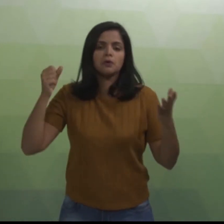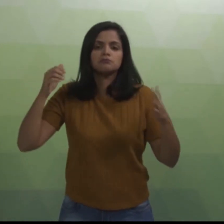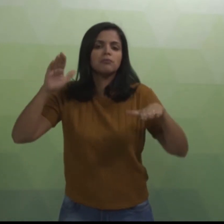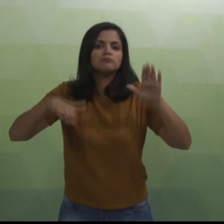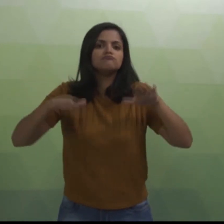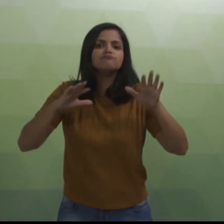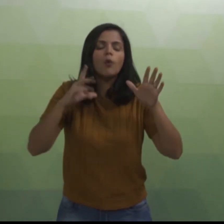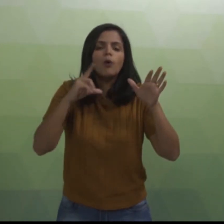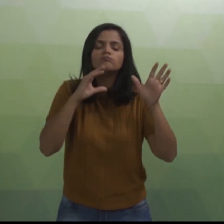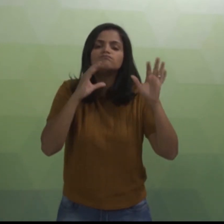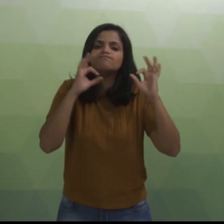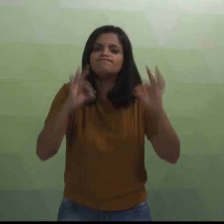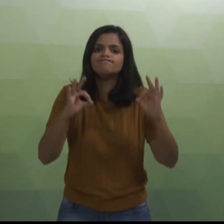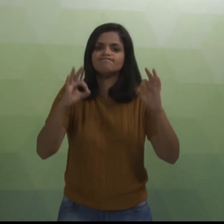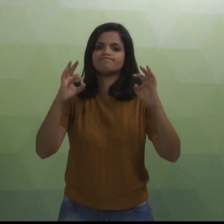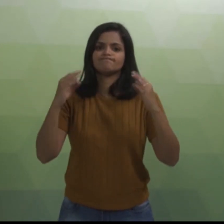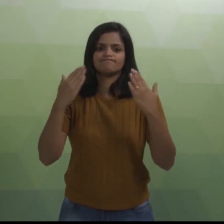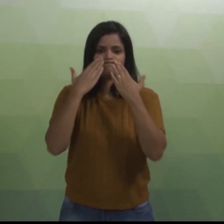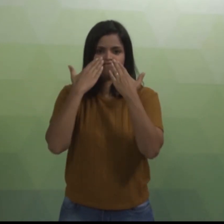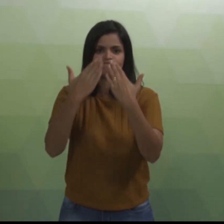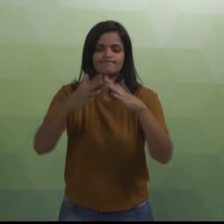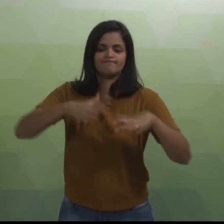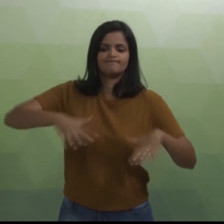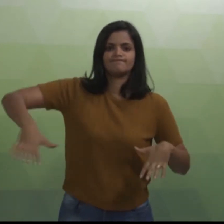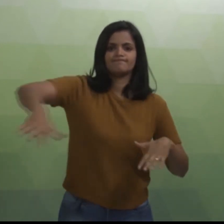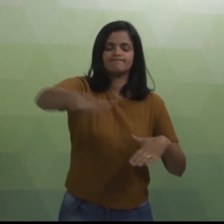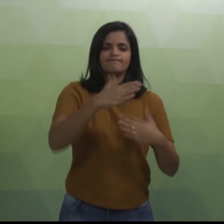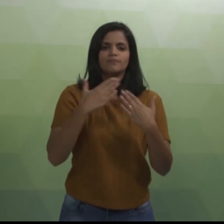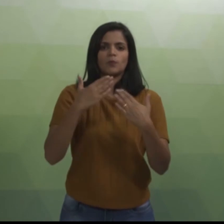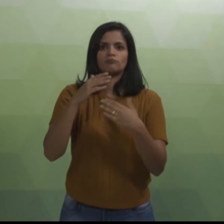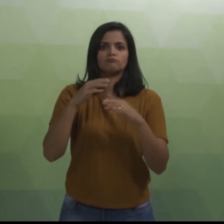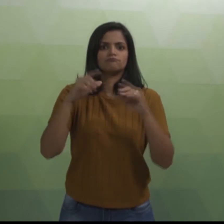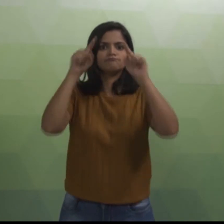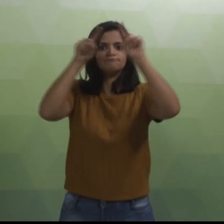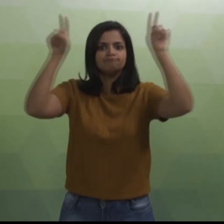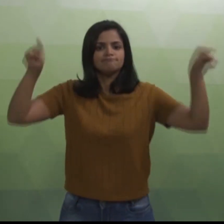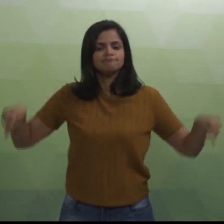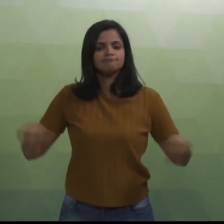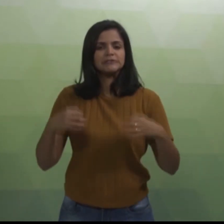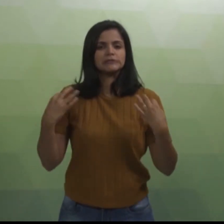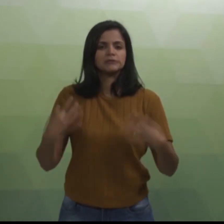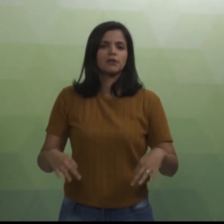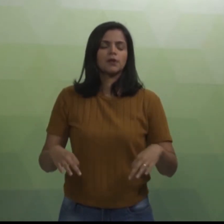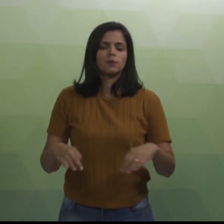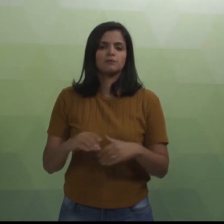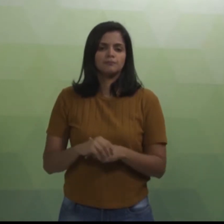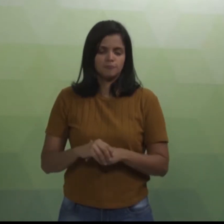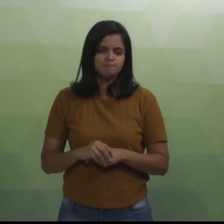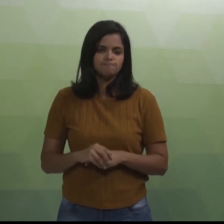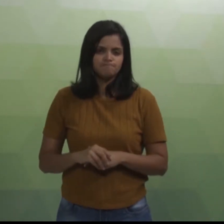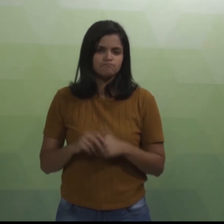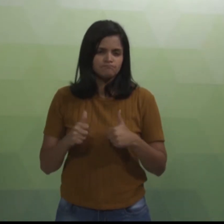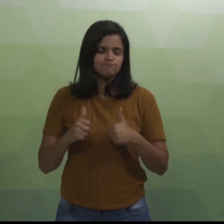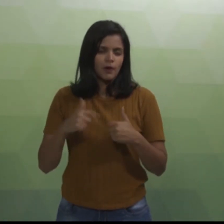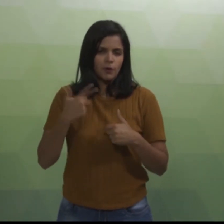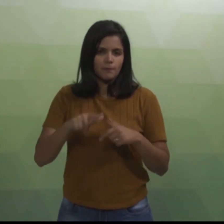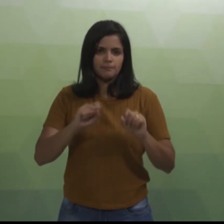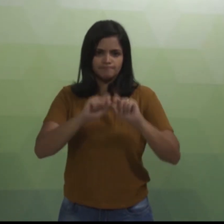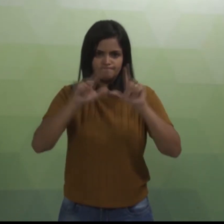Eu não posso ficar mudando essa marcação. Os referentes são fixos e devem estar aqui nesse espaço de sinalização.